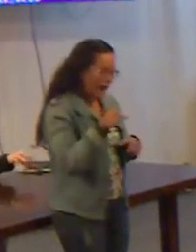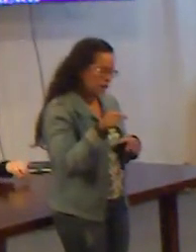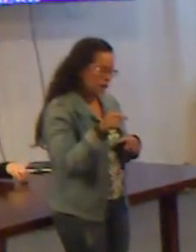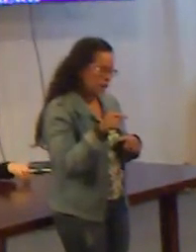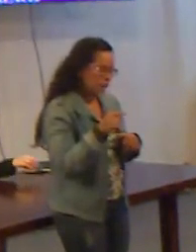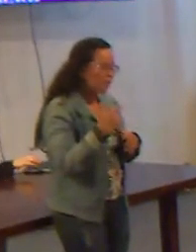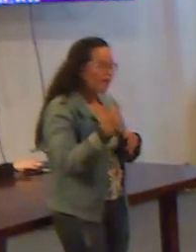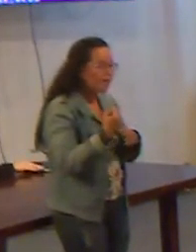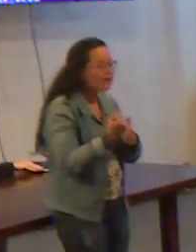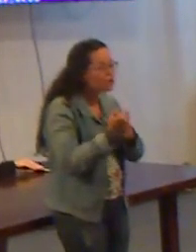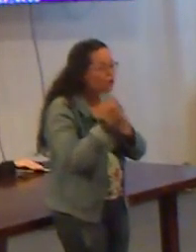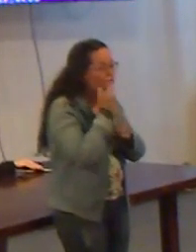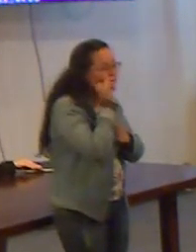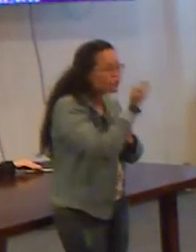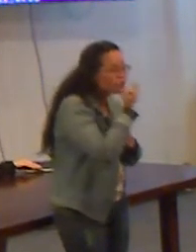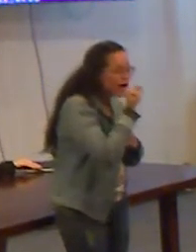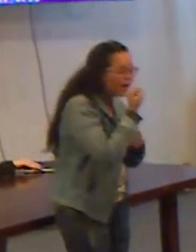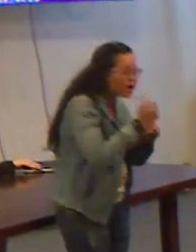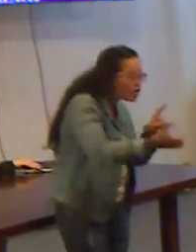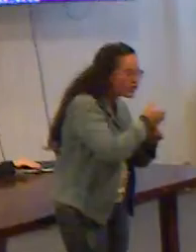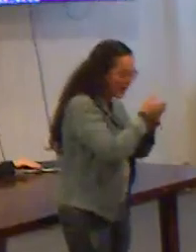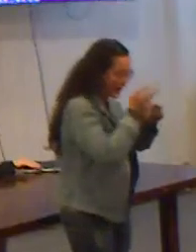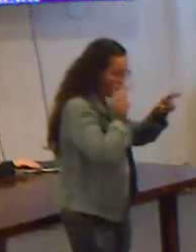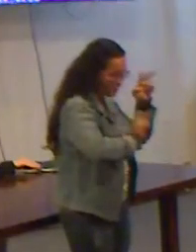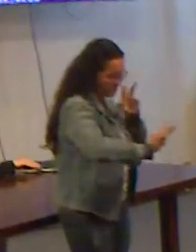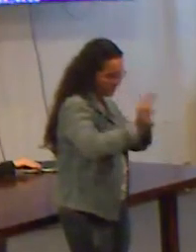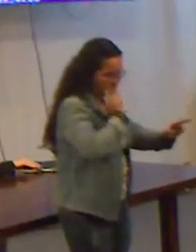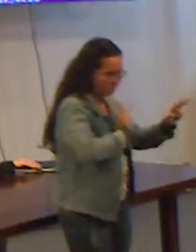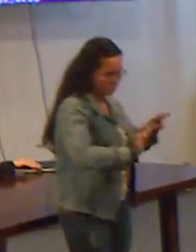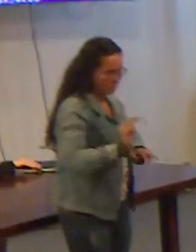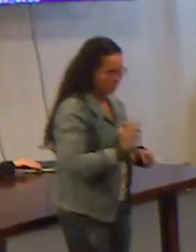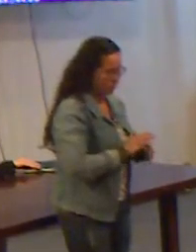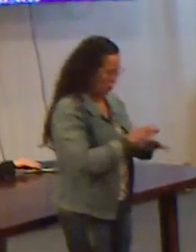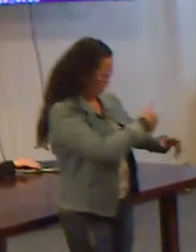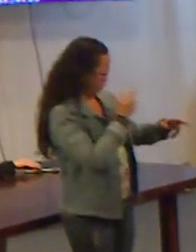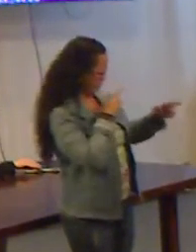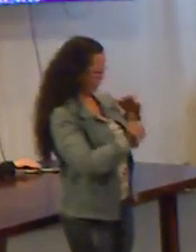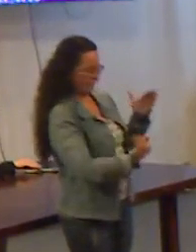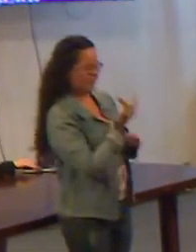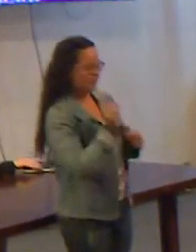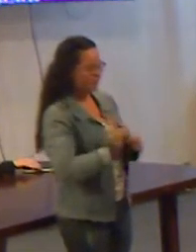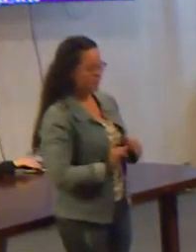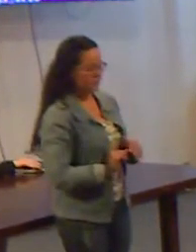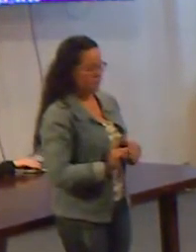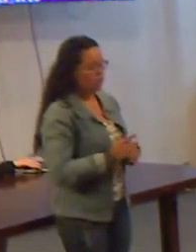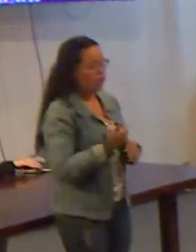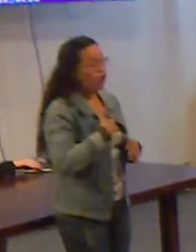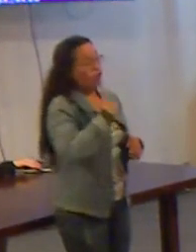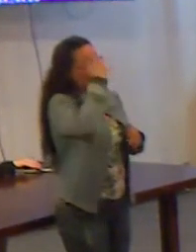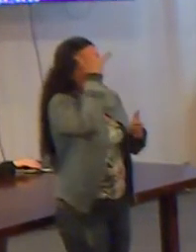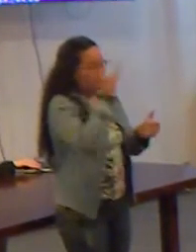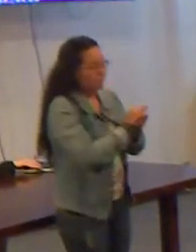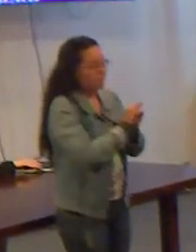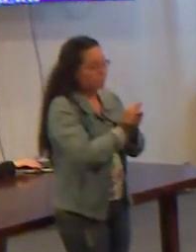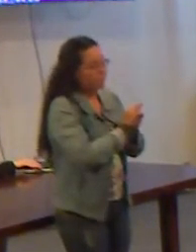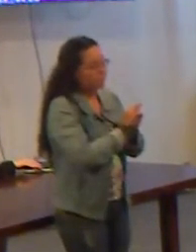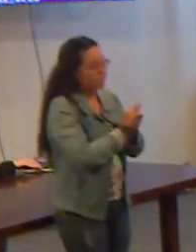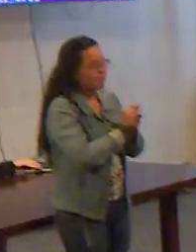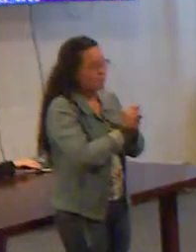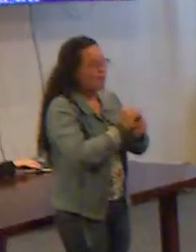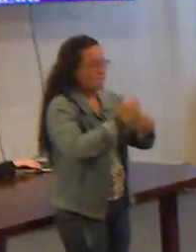esa búsqueda lograr el visual. O sea, todavía no habíamos como yo creo que los pioneros realmente fueron